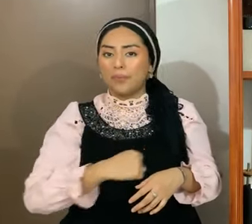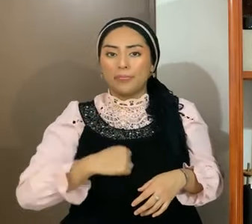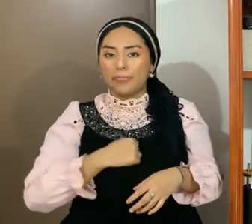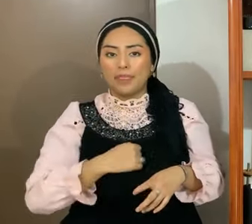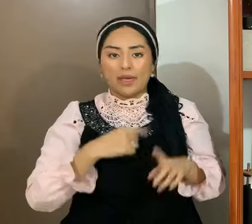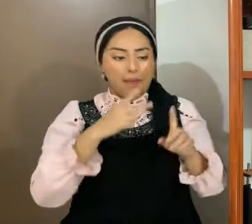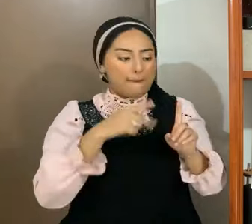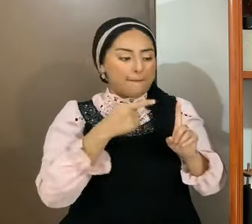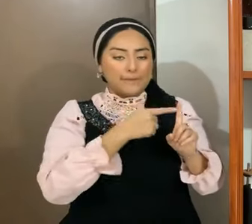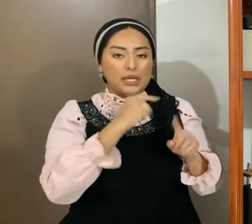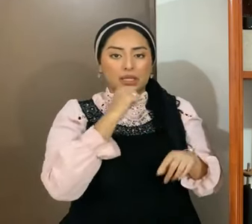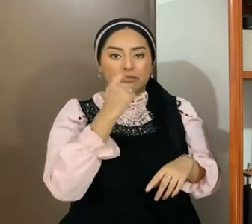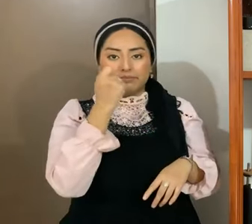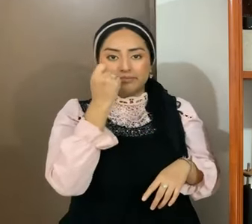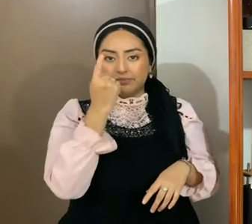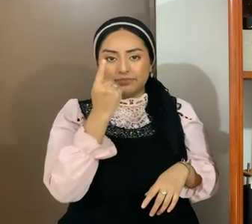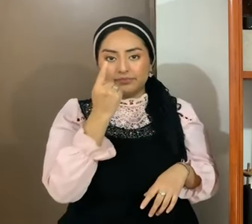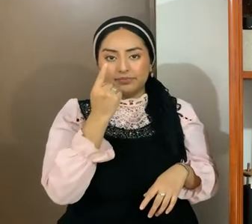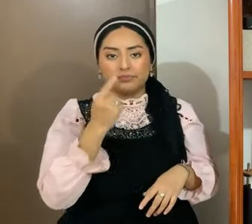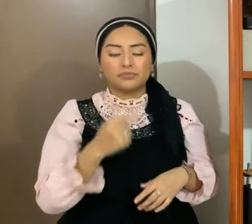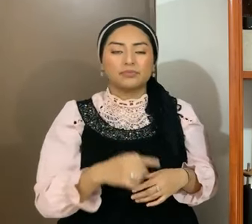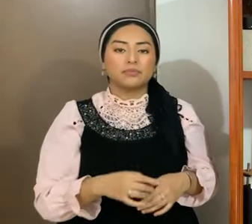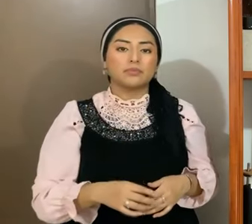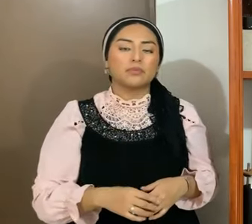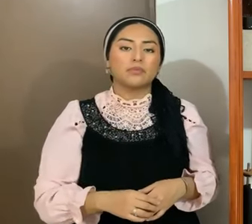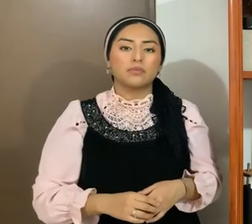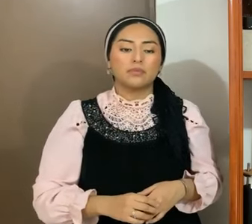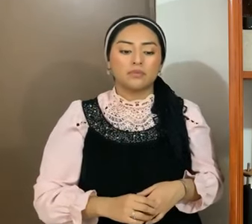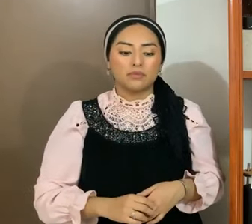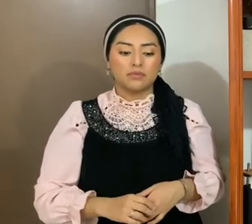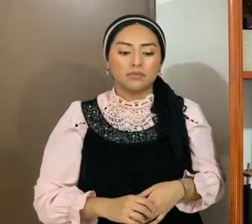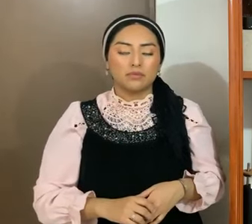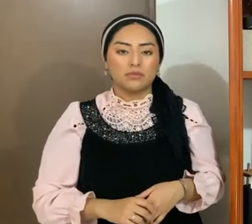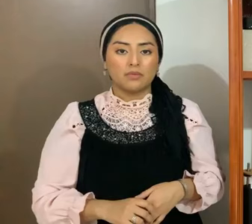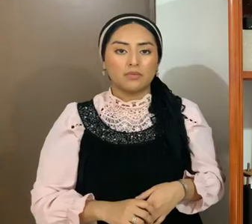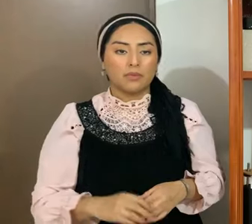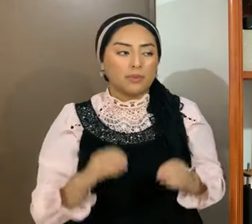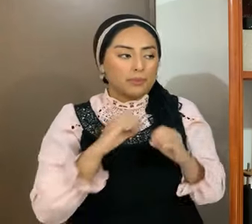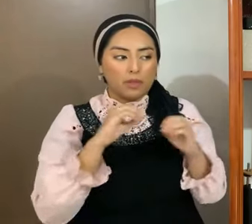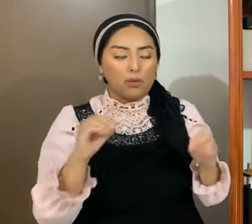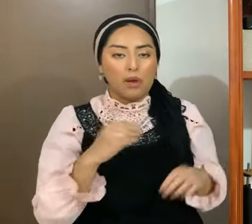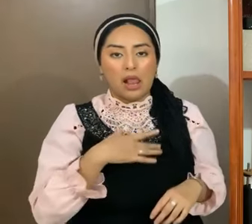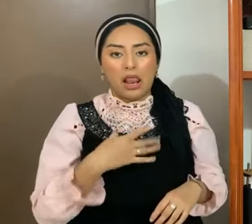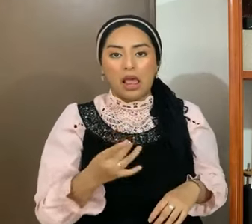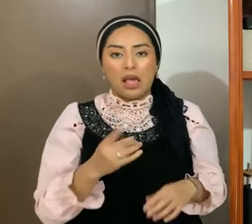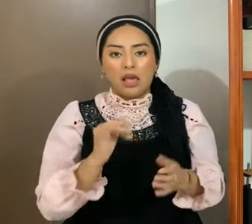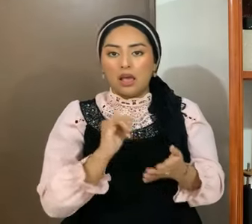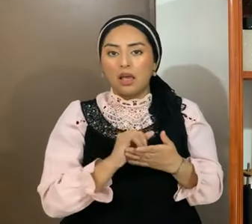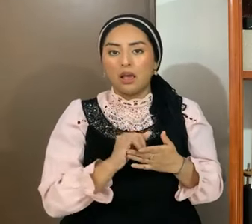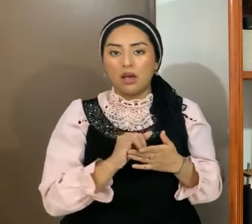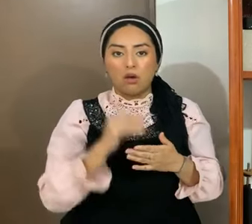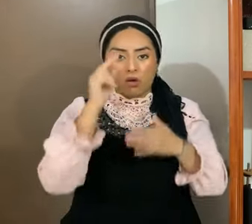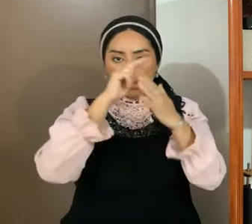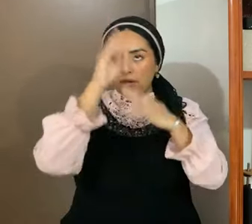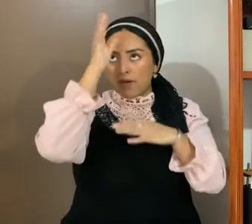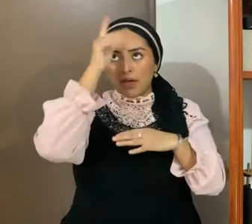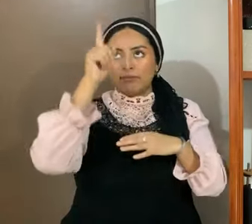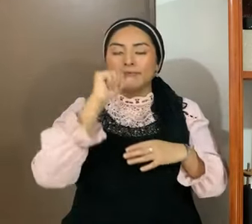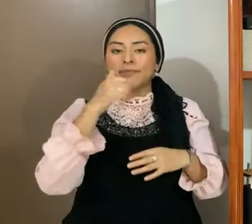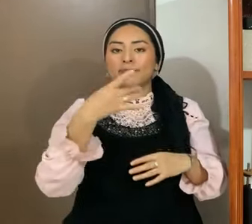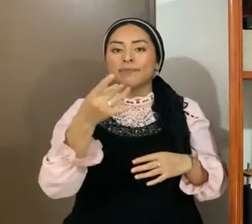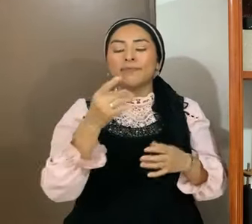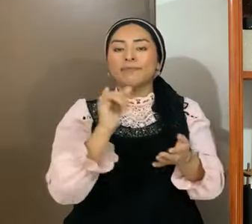entendiendo la gravedad de lo que se hizo mal, sino simplemente hacerlo por hacerlo. A nadie le agrada eso, al Eterno tampoco, al Eterno